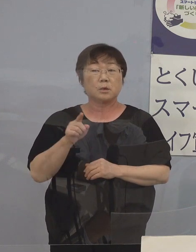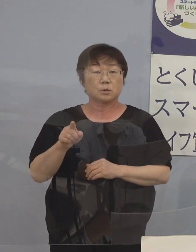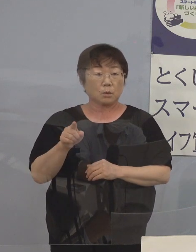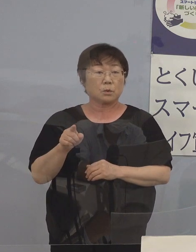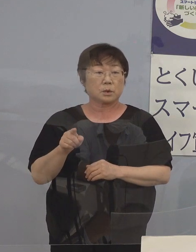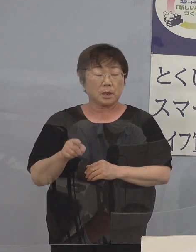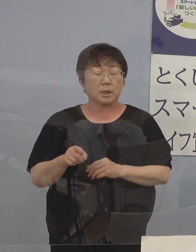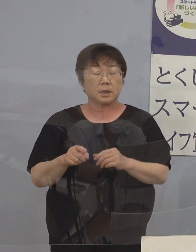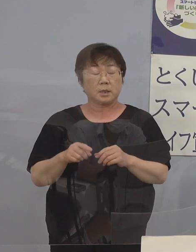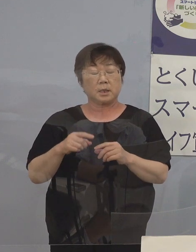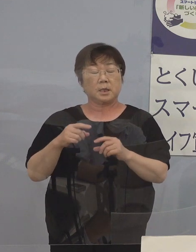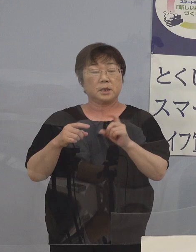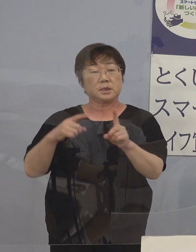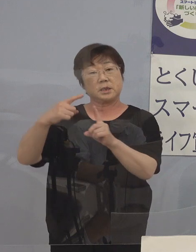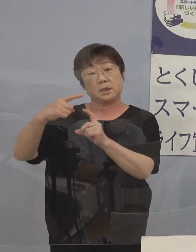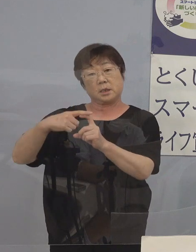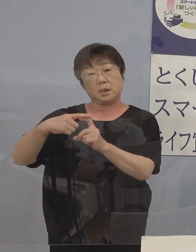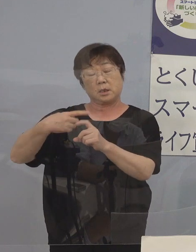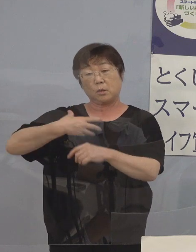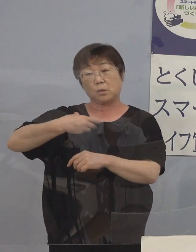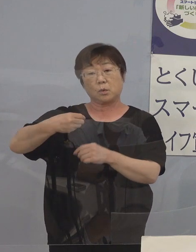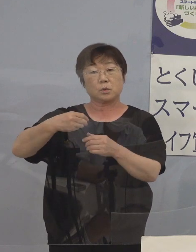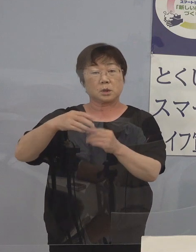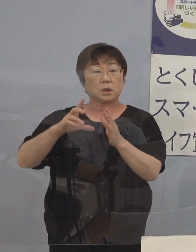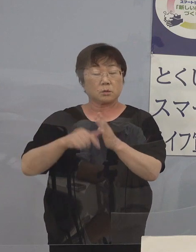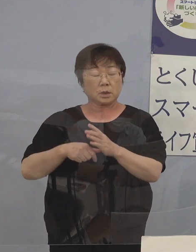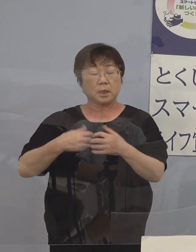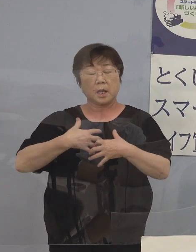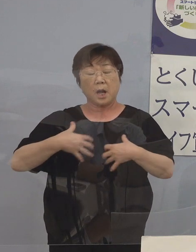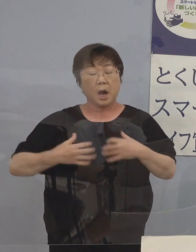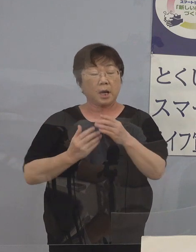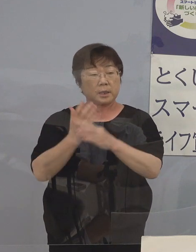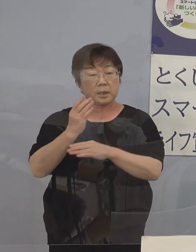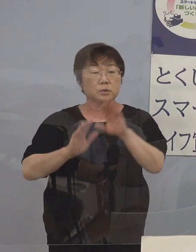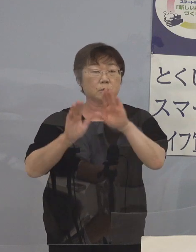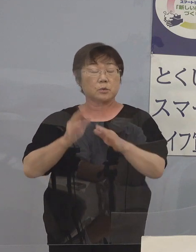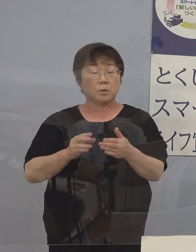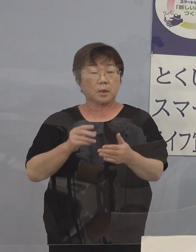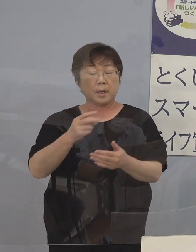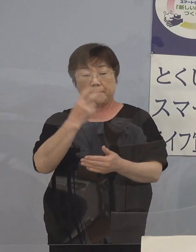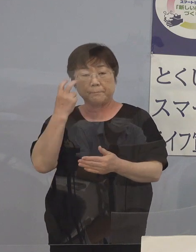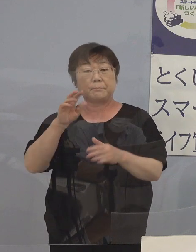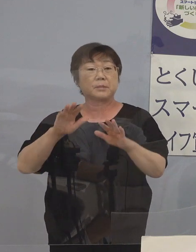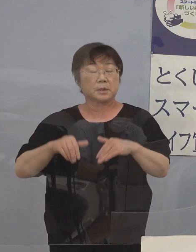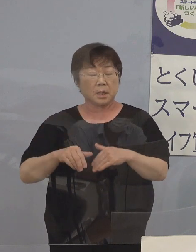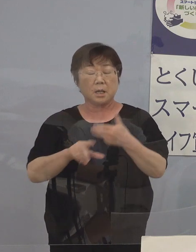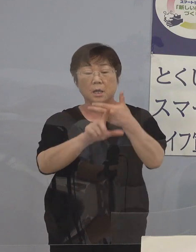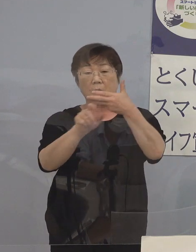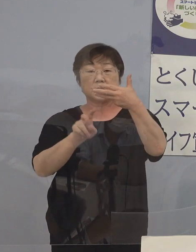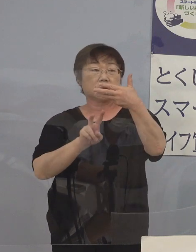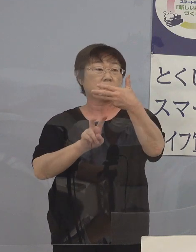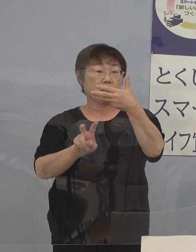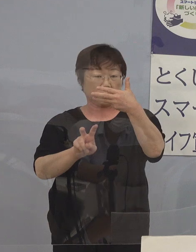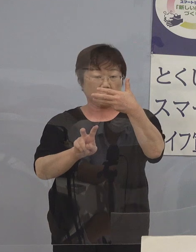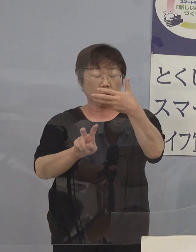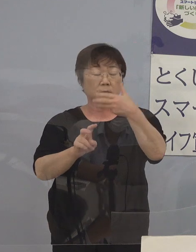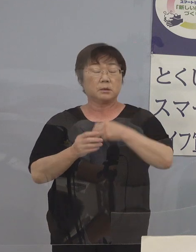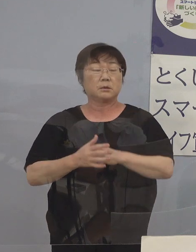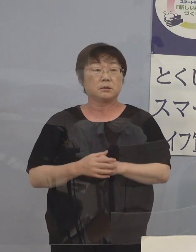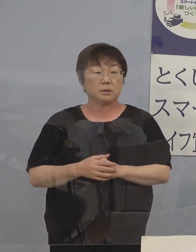そこで CT 取ったところ、肺炎症状があった。これが8月の20日となります